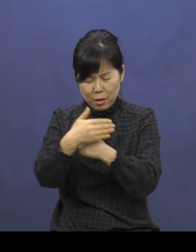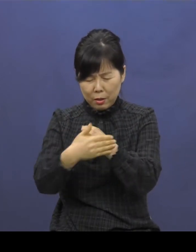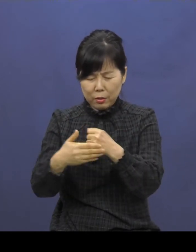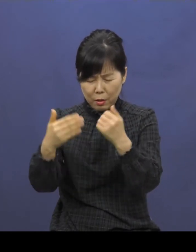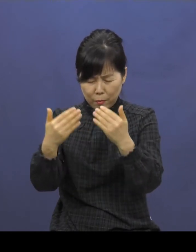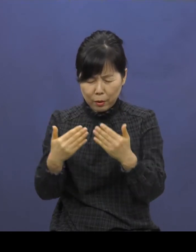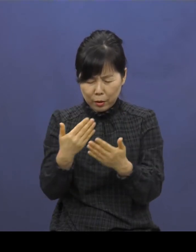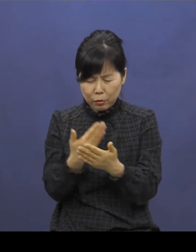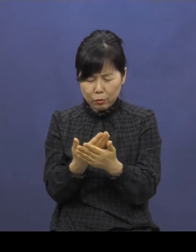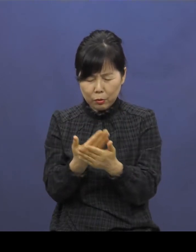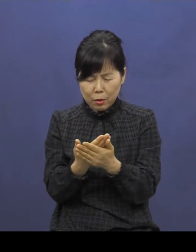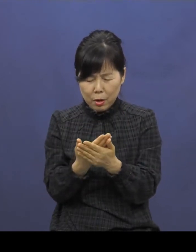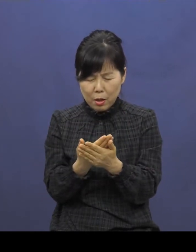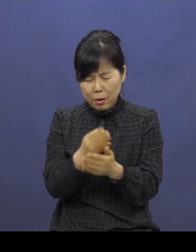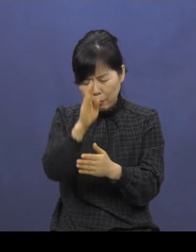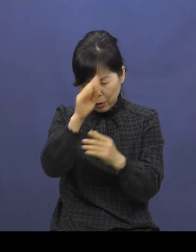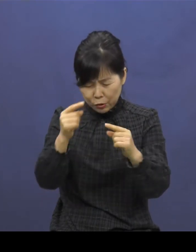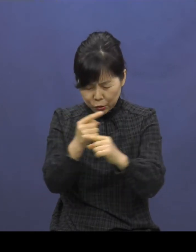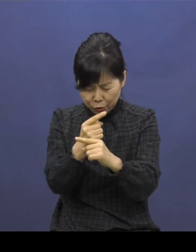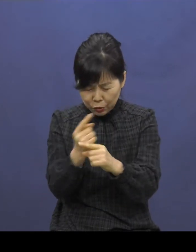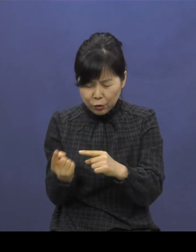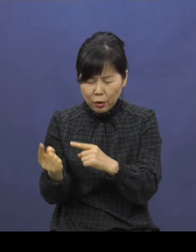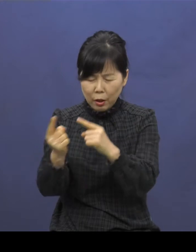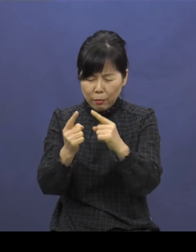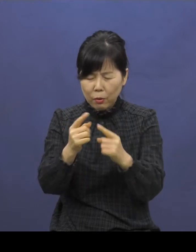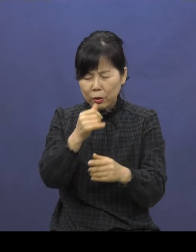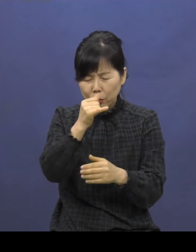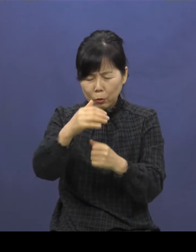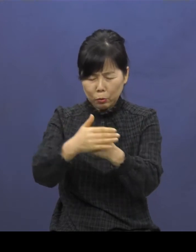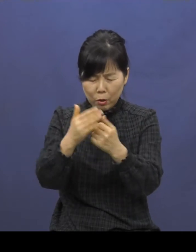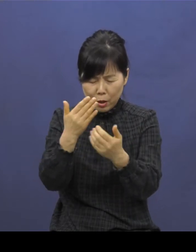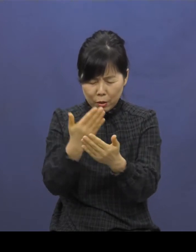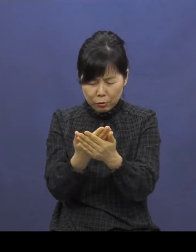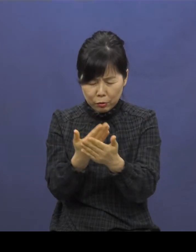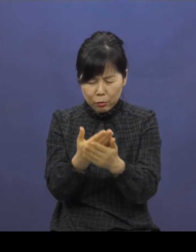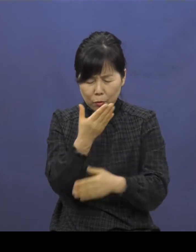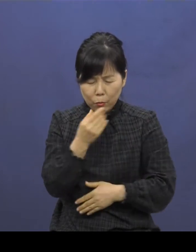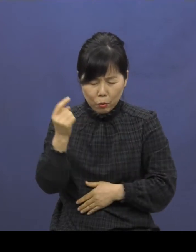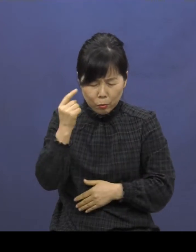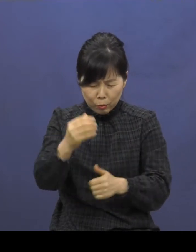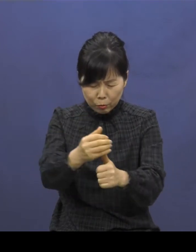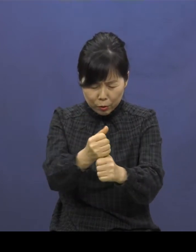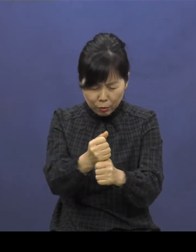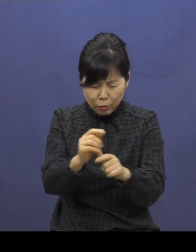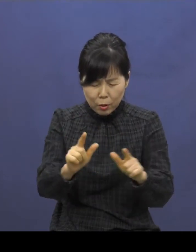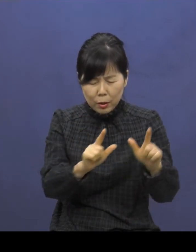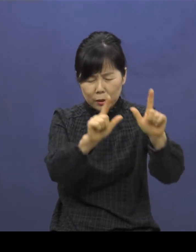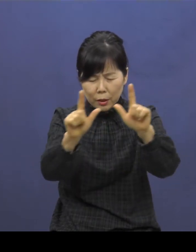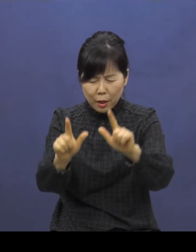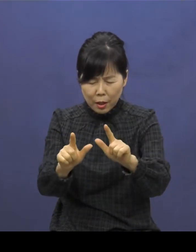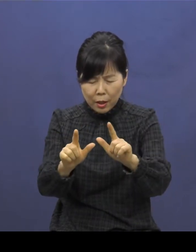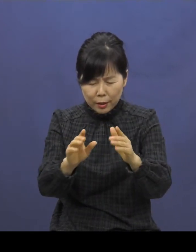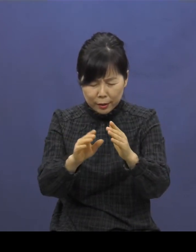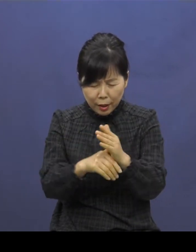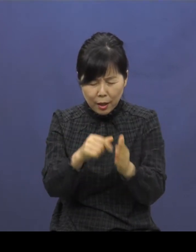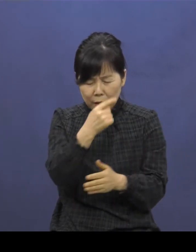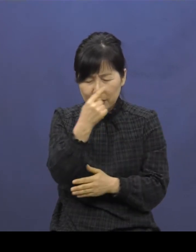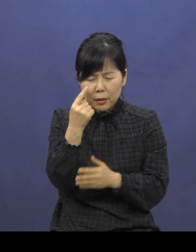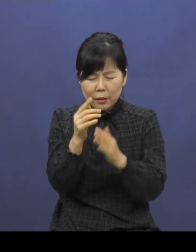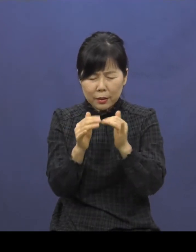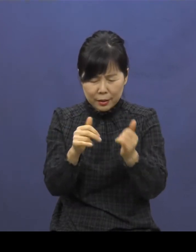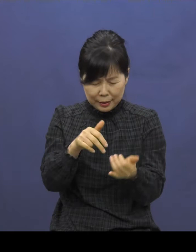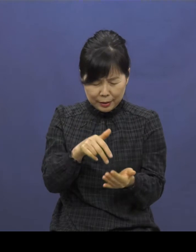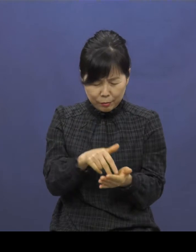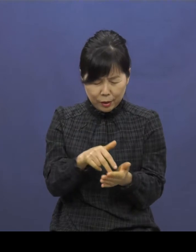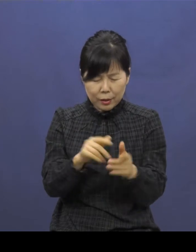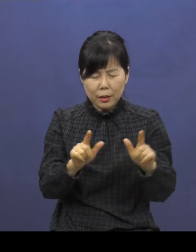받게 하시고 치유와 회복이 있게 하시며 복음을 붙잡고 우리들의 삶 속에서 복음의 정인된 삶을 살아갈 수